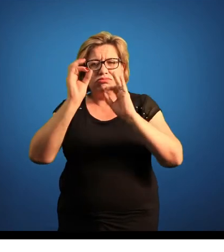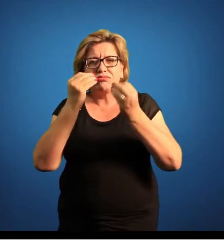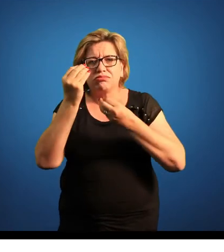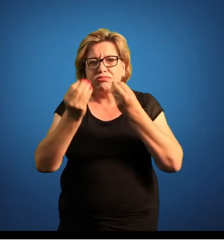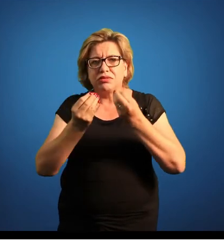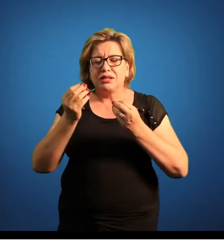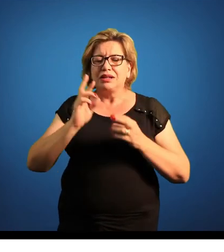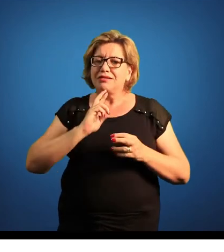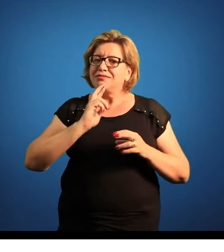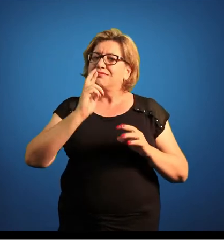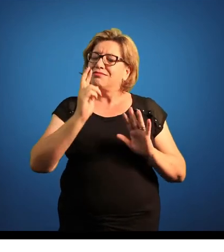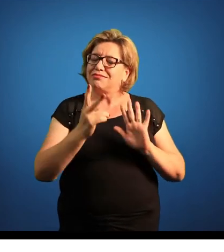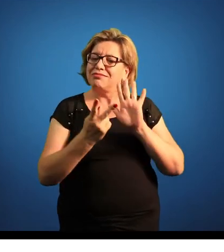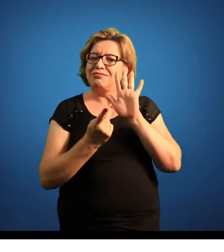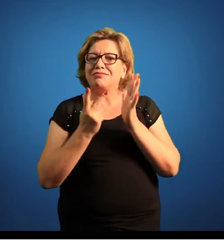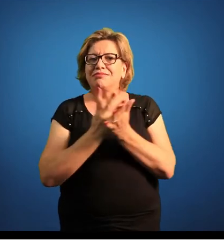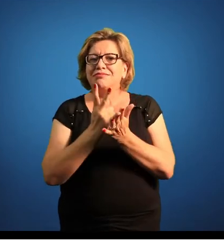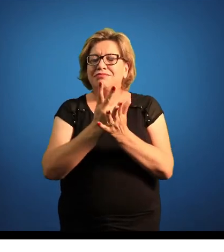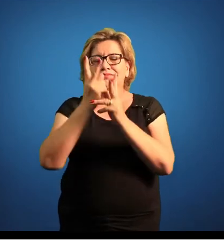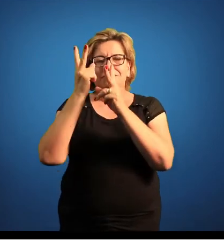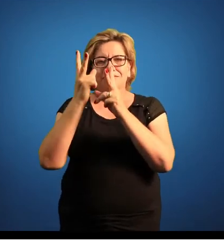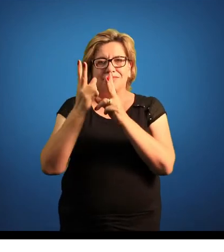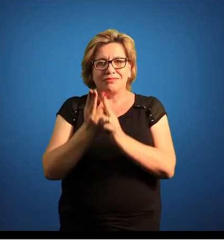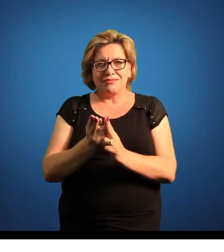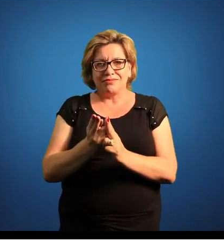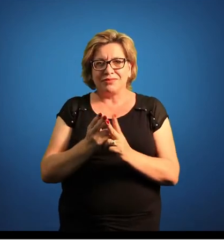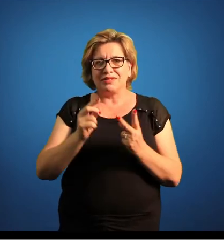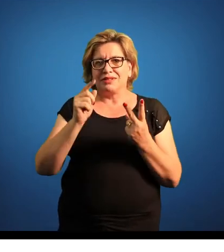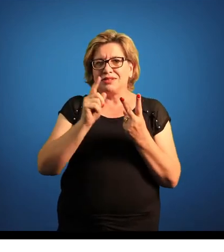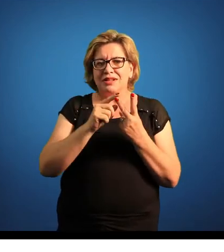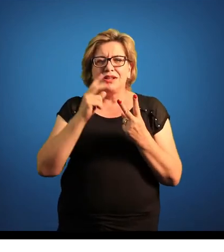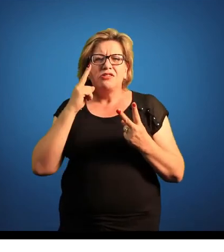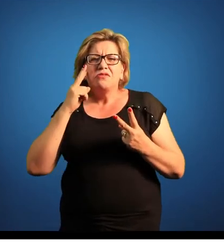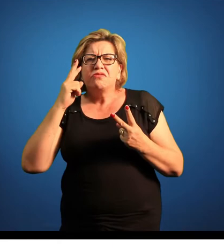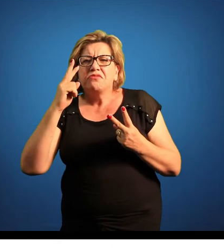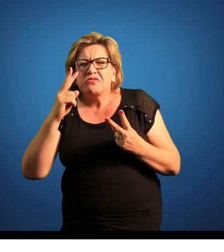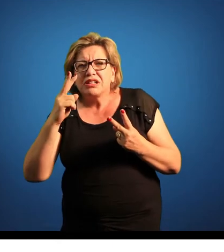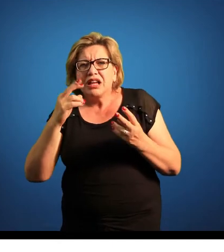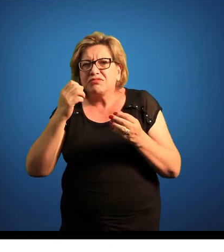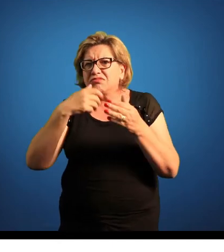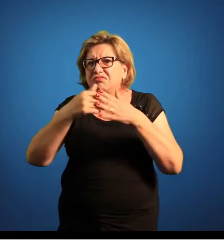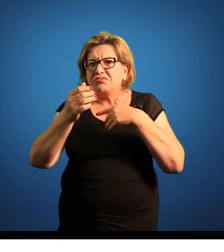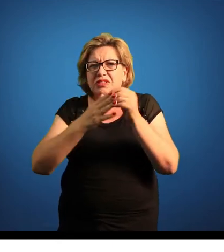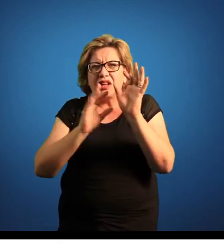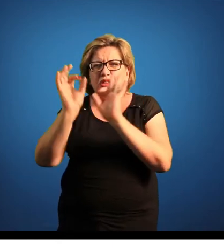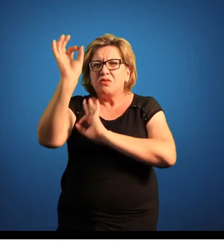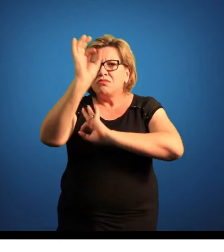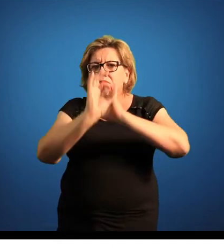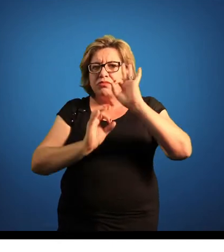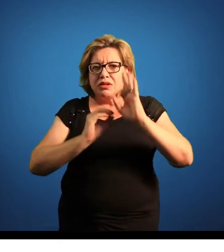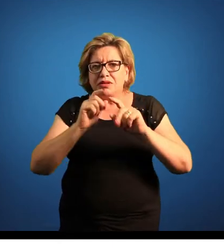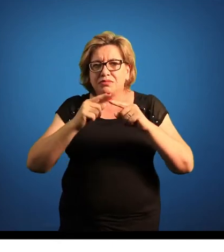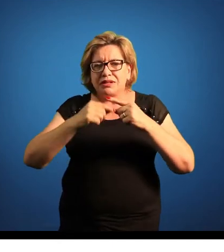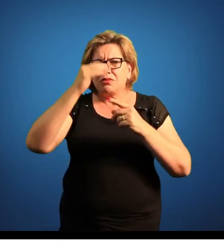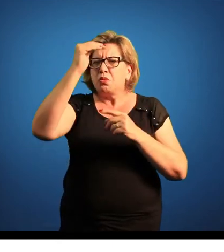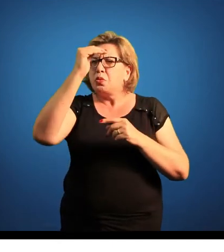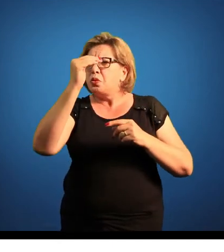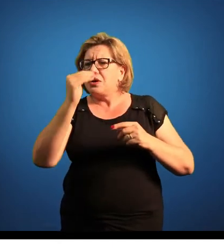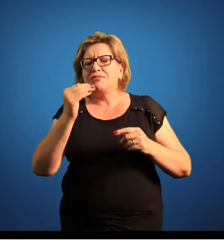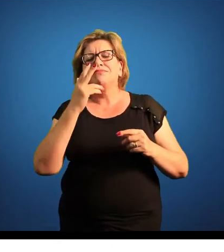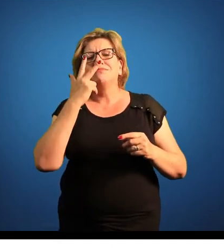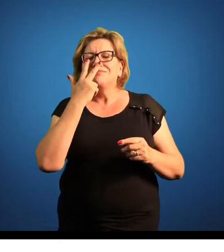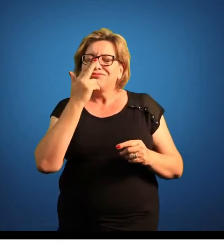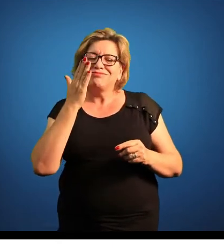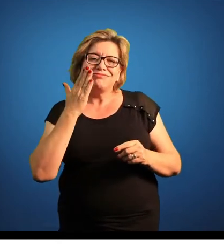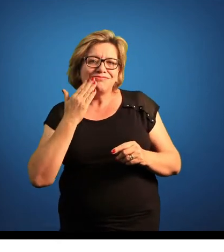O resultado final vai ser o mesmo. Para calcular a moda, eles também podem estar em qualquer ordem, só que é óbvio que se eles estiverem em ordem, vai ser